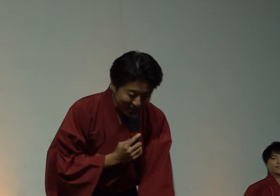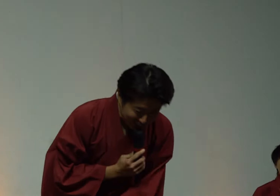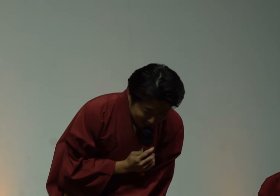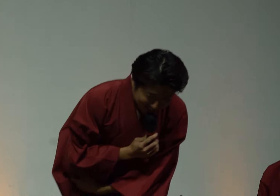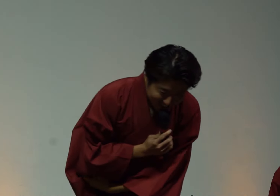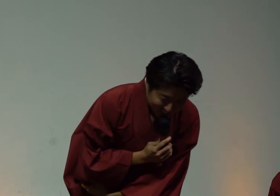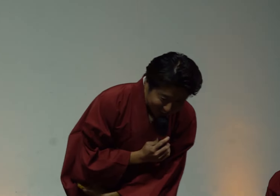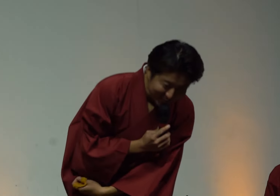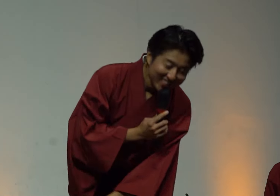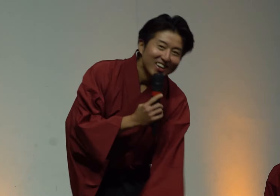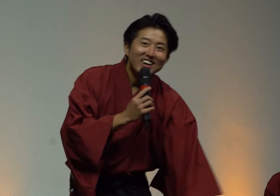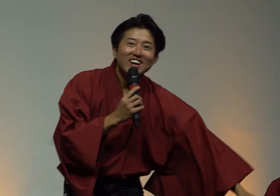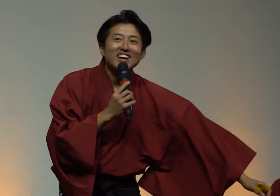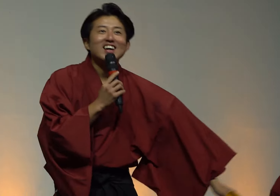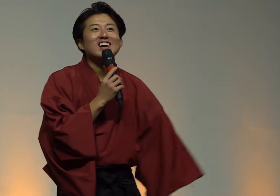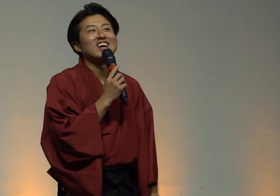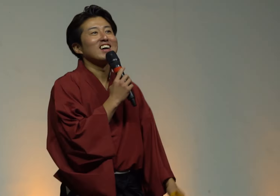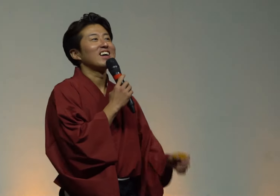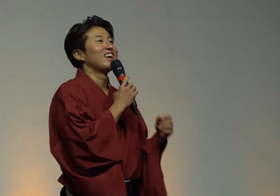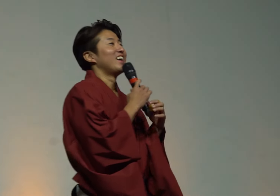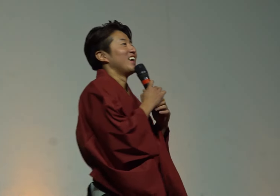Muito prazer.